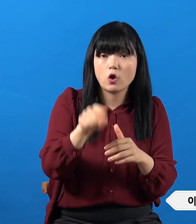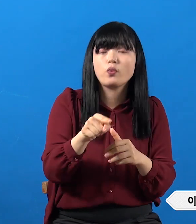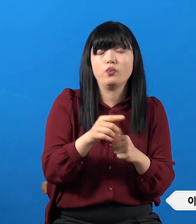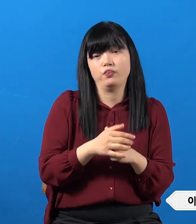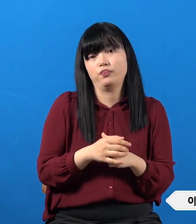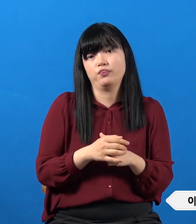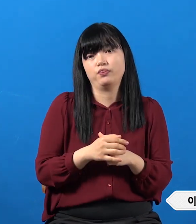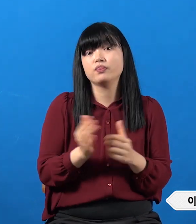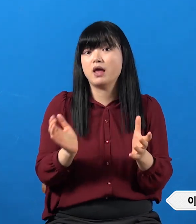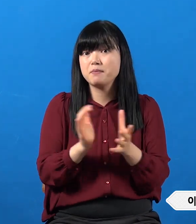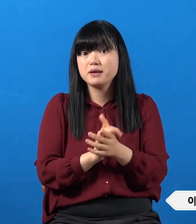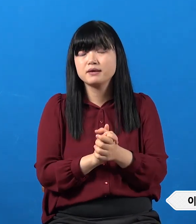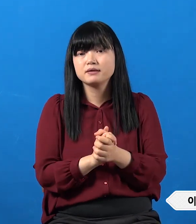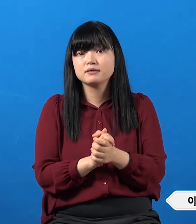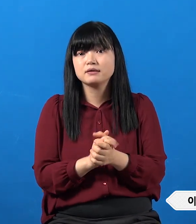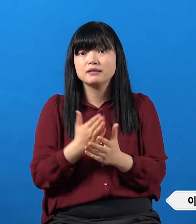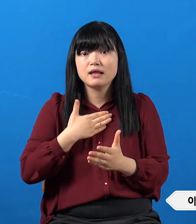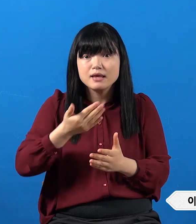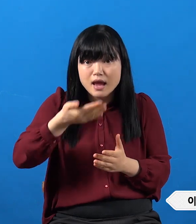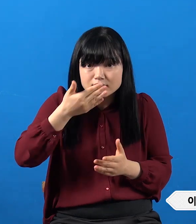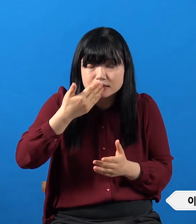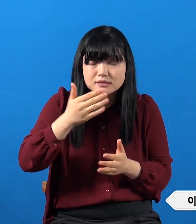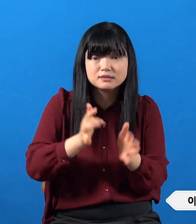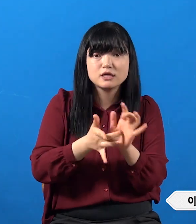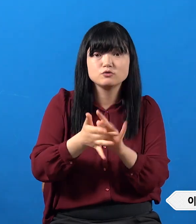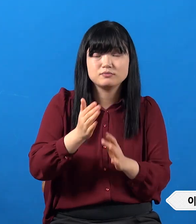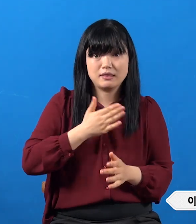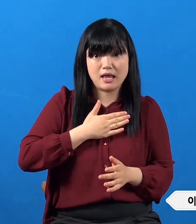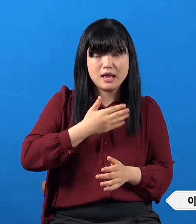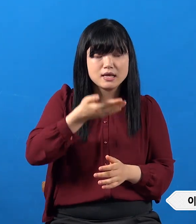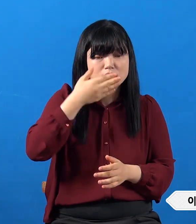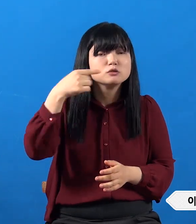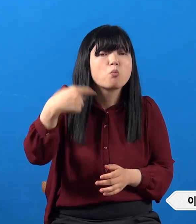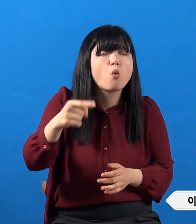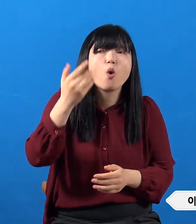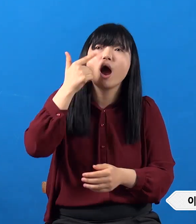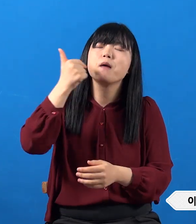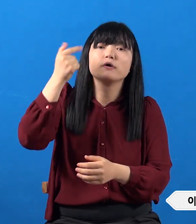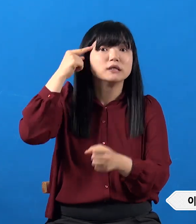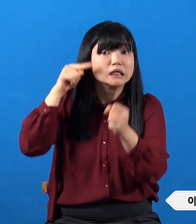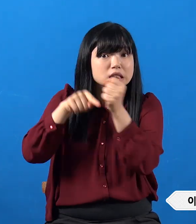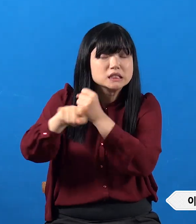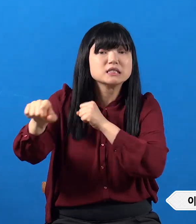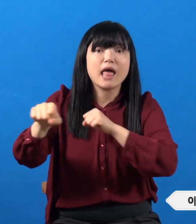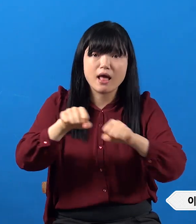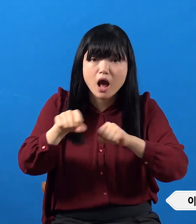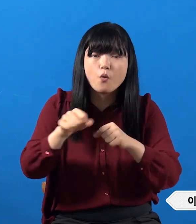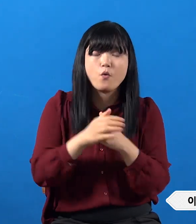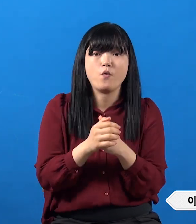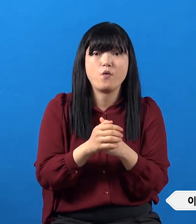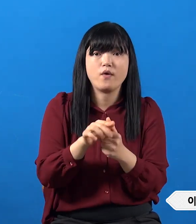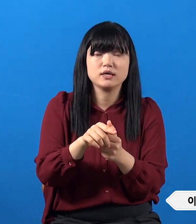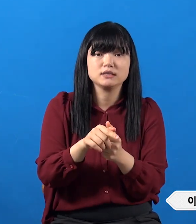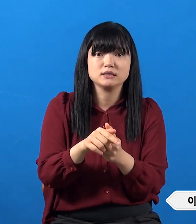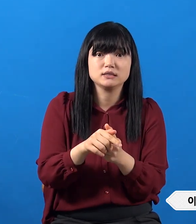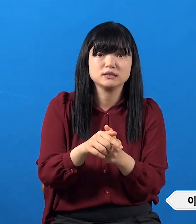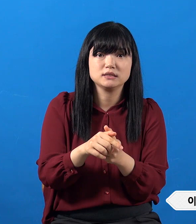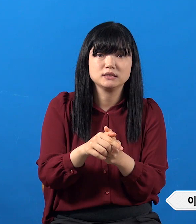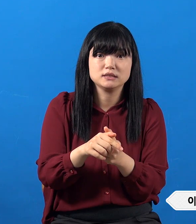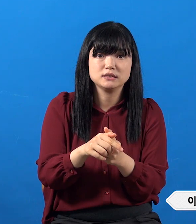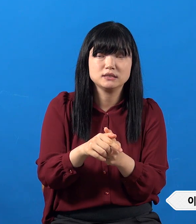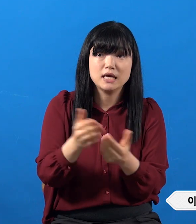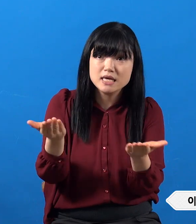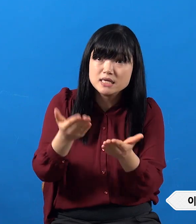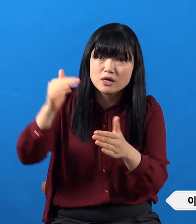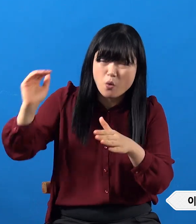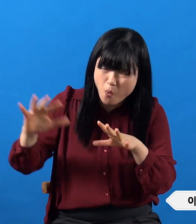아멘. 내 양식, 예수님이 말씀, 내가 양식 뭐냐? 아버지의 뜻을 행하고 그의 일을 온전히